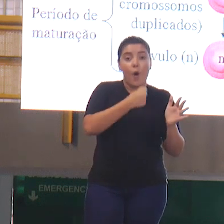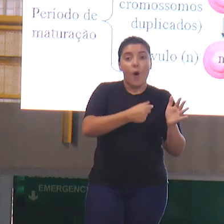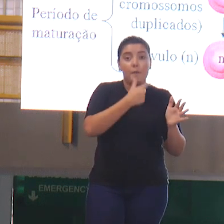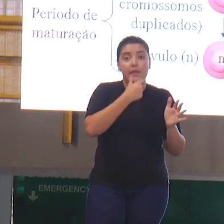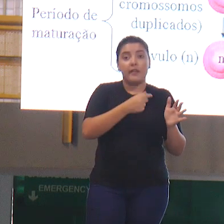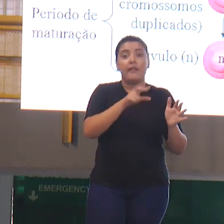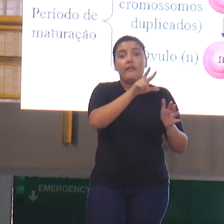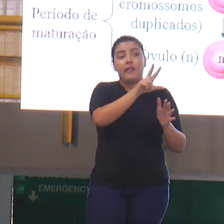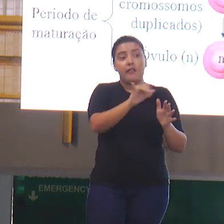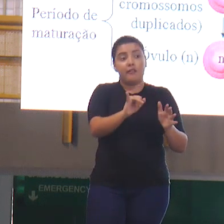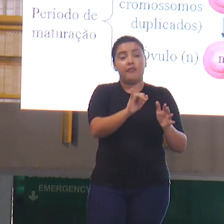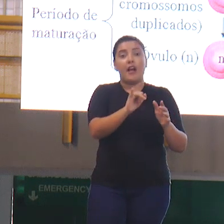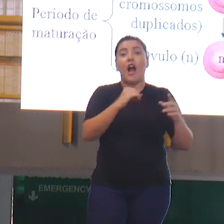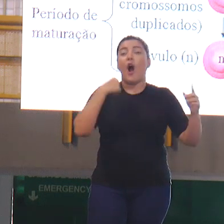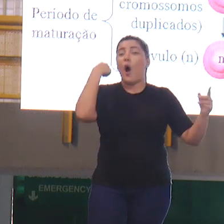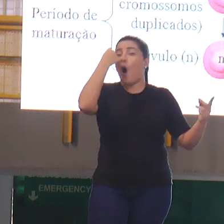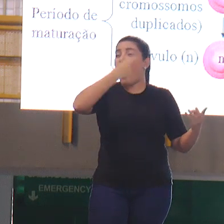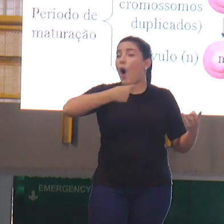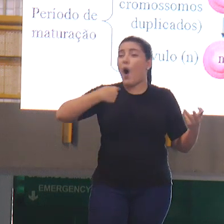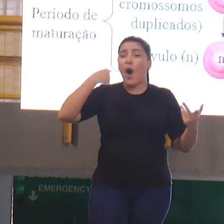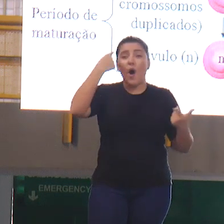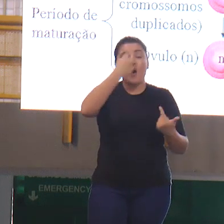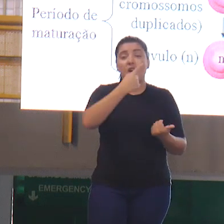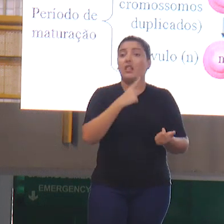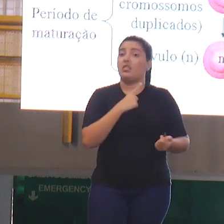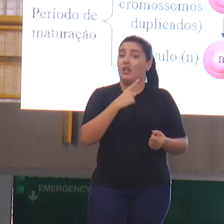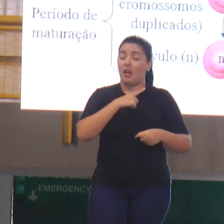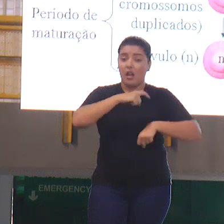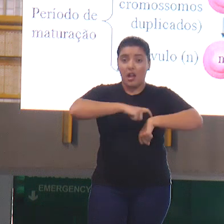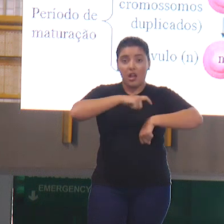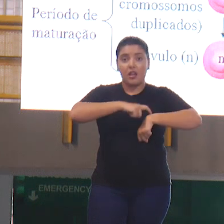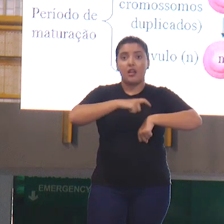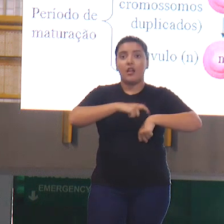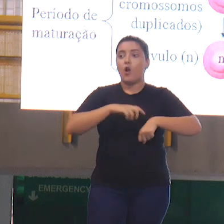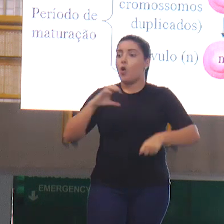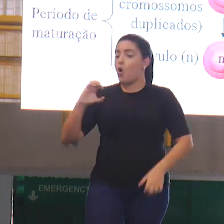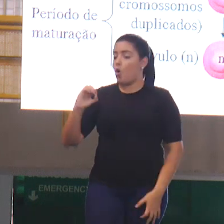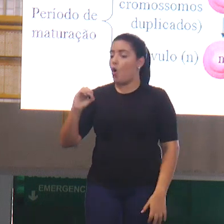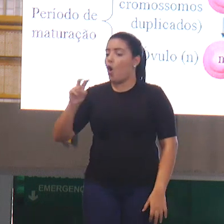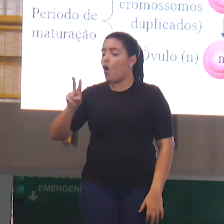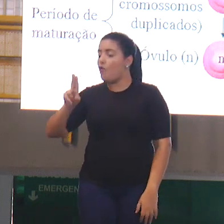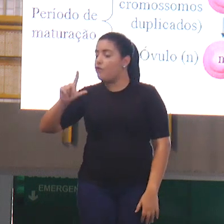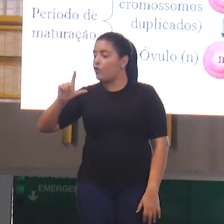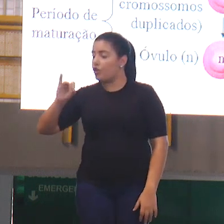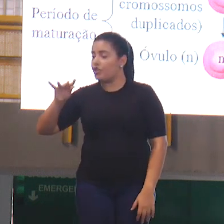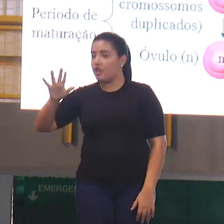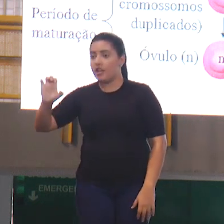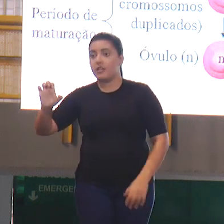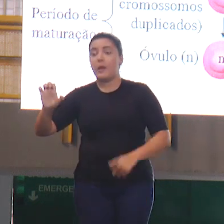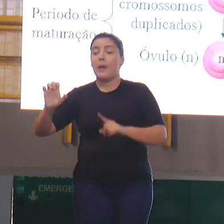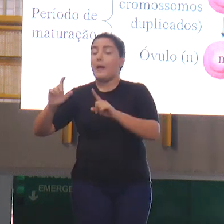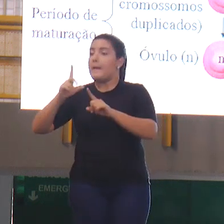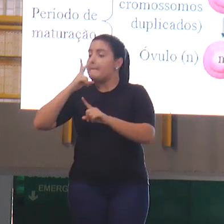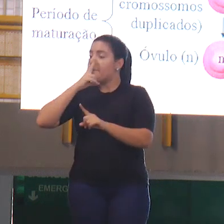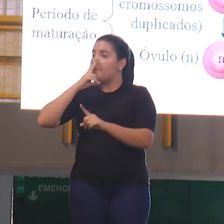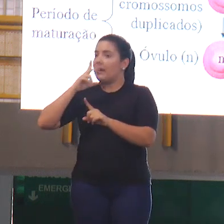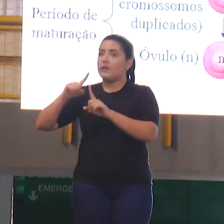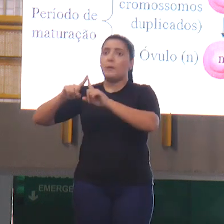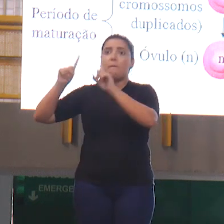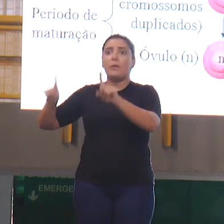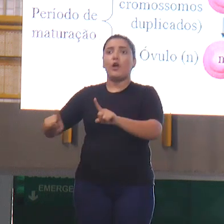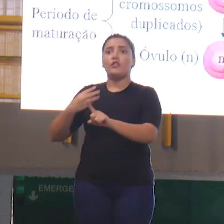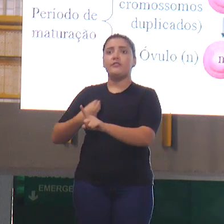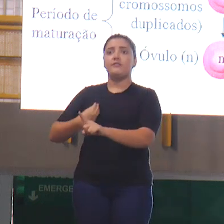processo que vai ocorrer durante horas, a ovulogênese vai ser um projeto de vida da